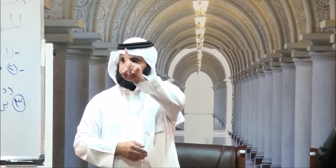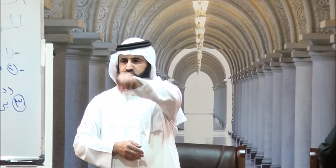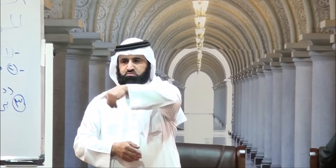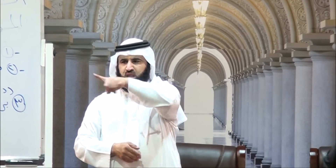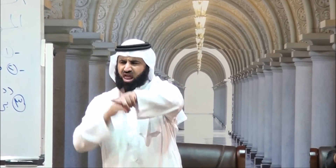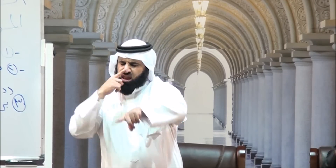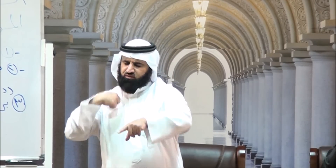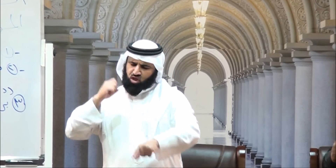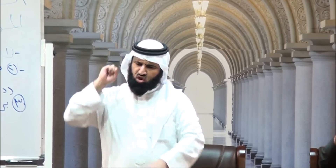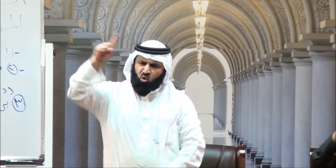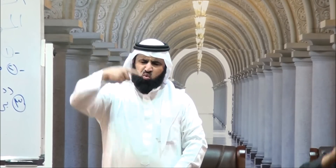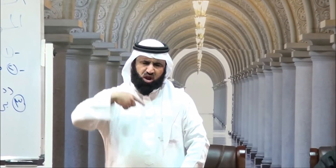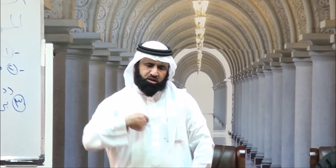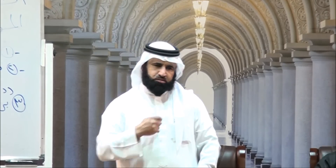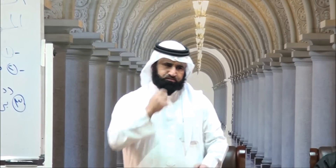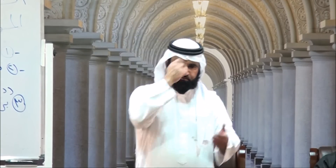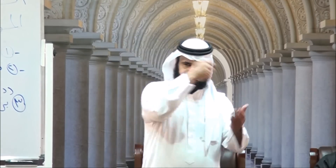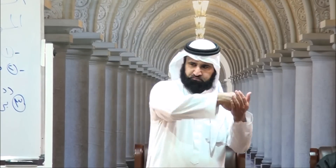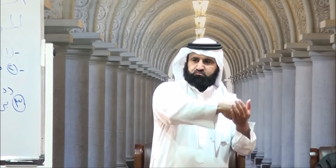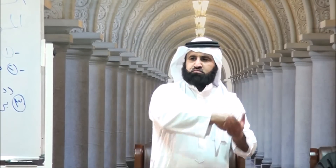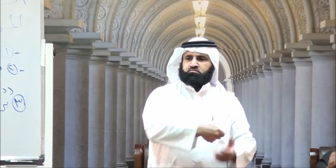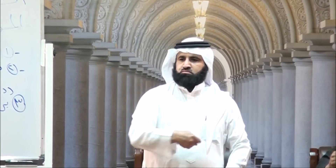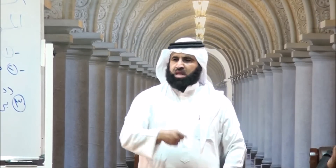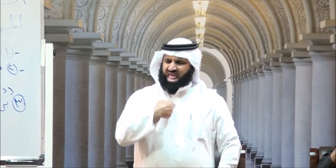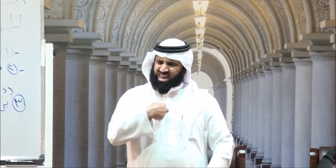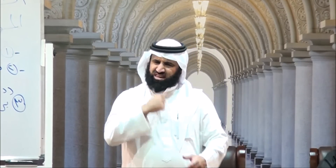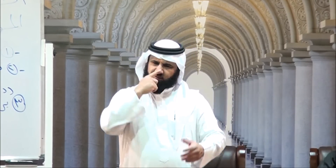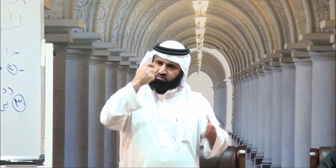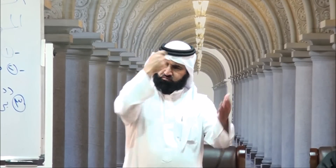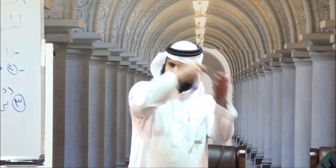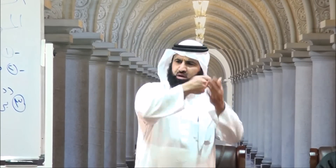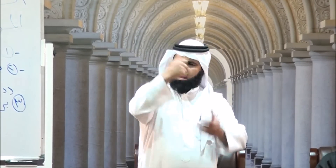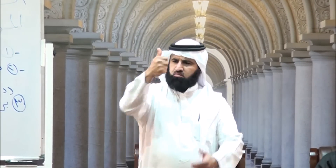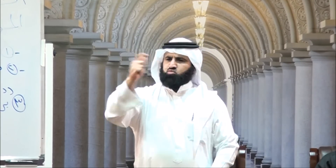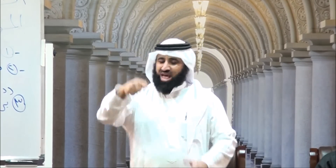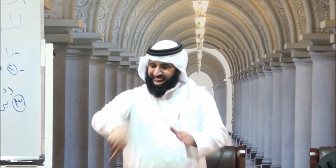بادر بالإحسان لهم، وهذا البر.